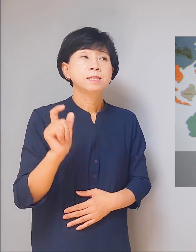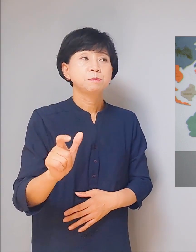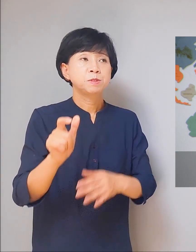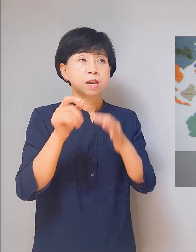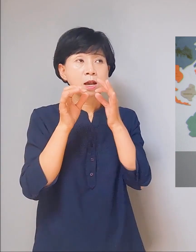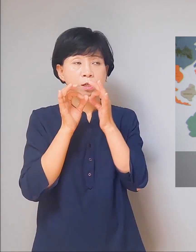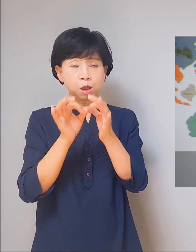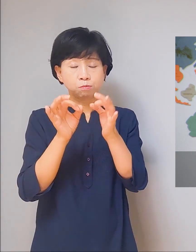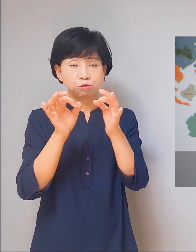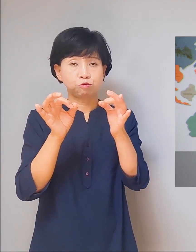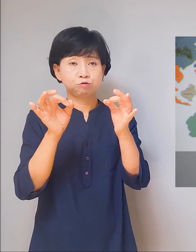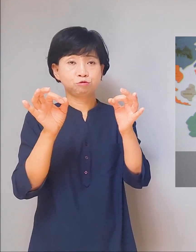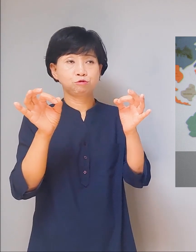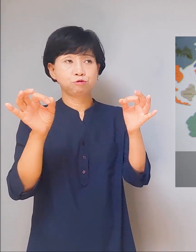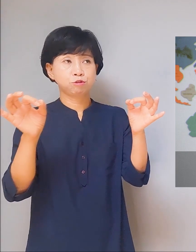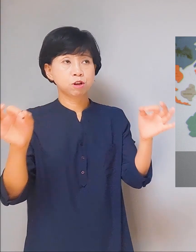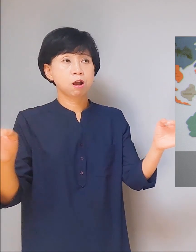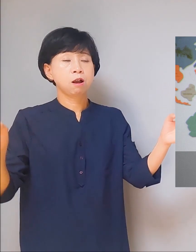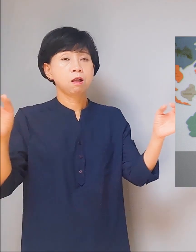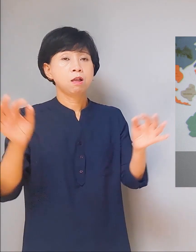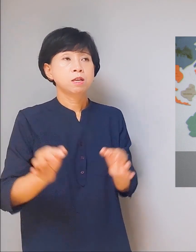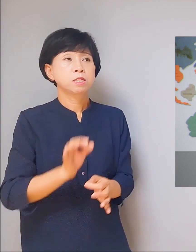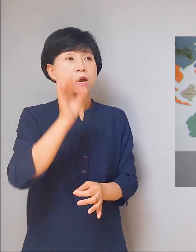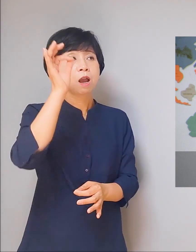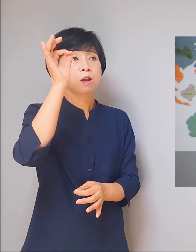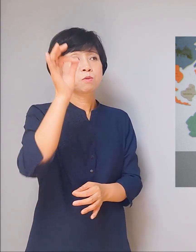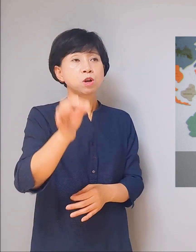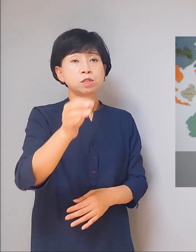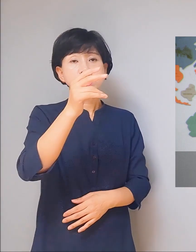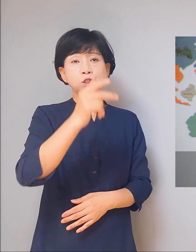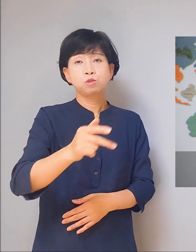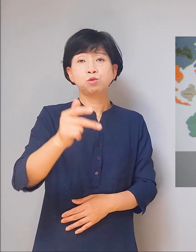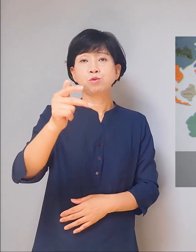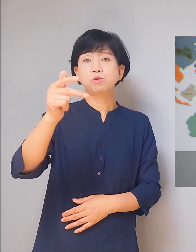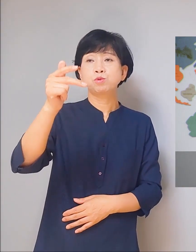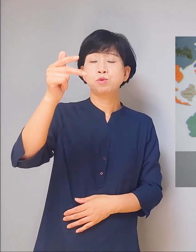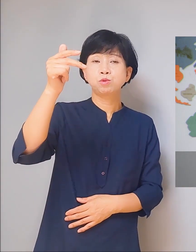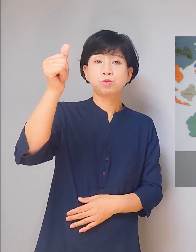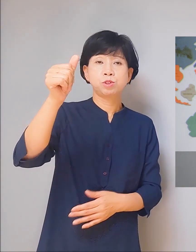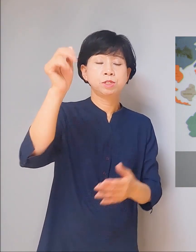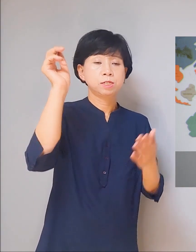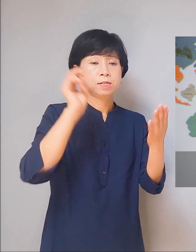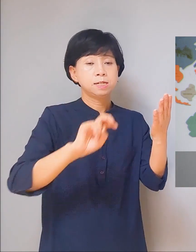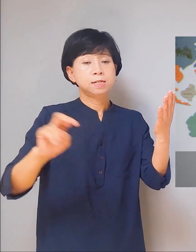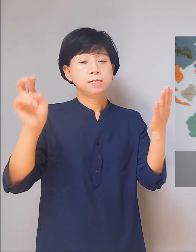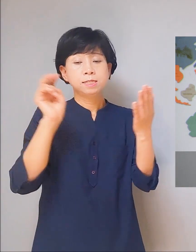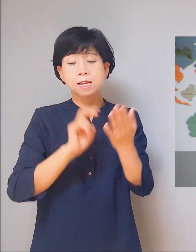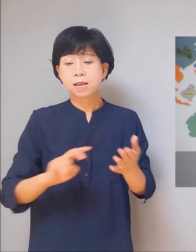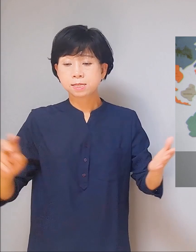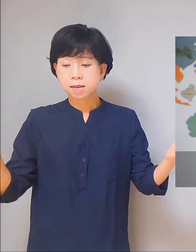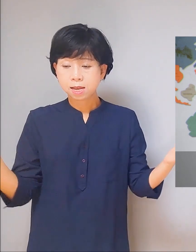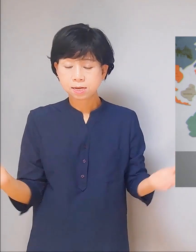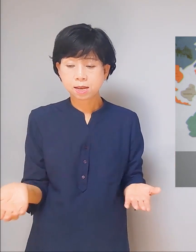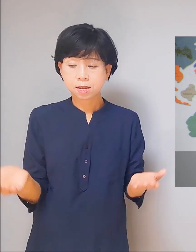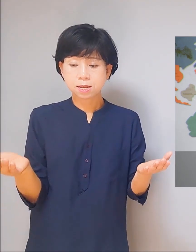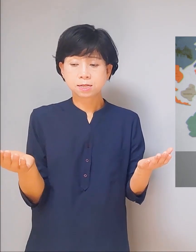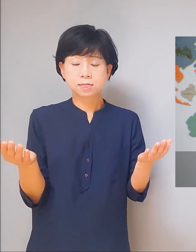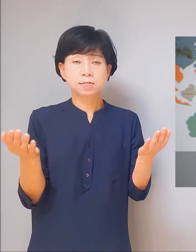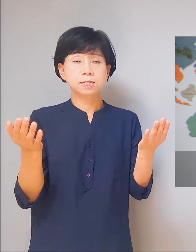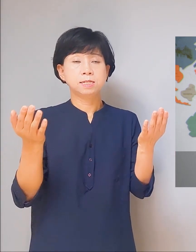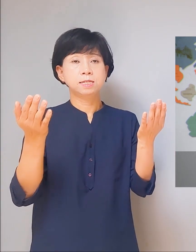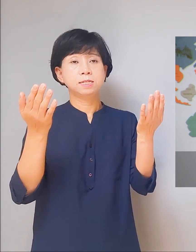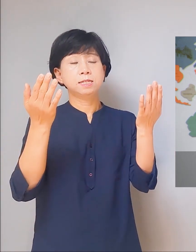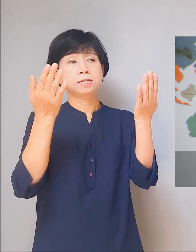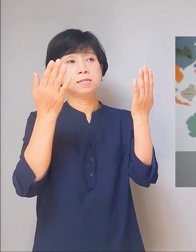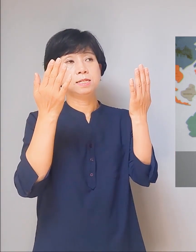할렐루야를 힘차게 불러 영원히 주를